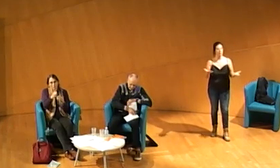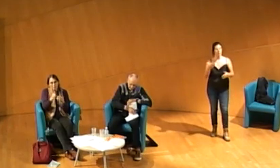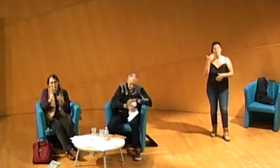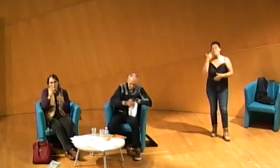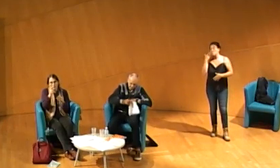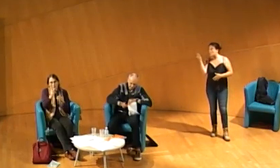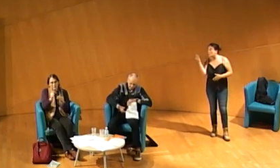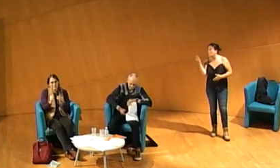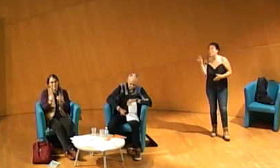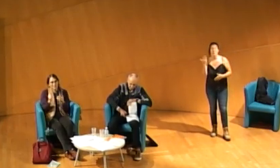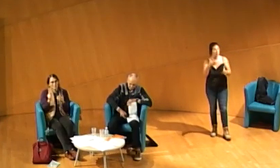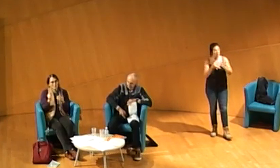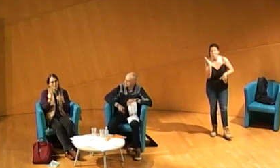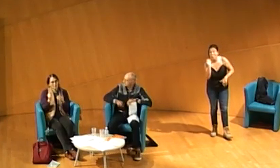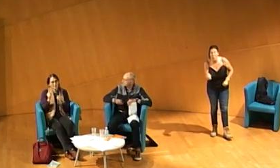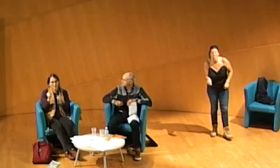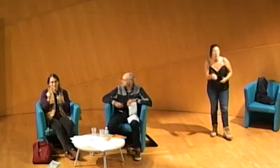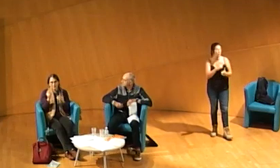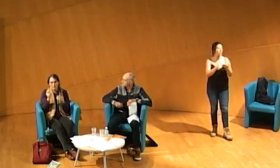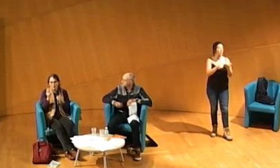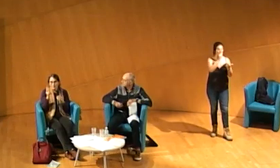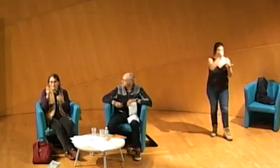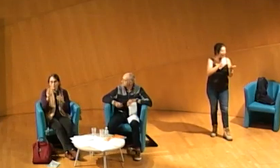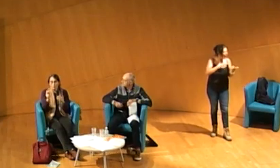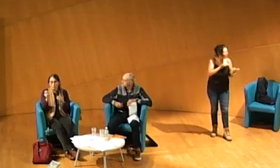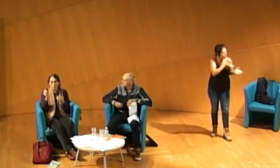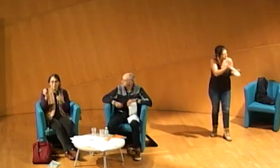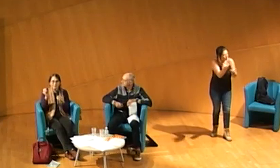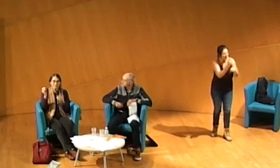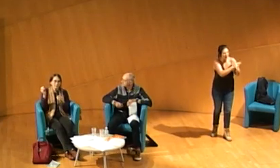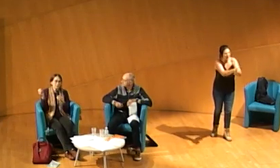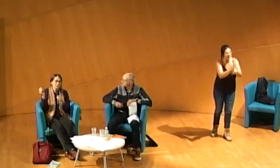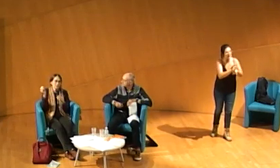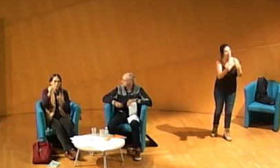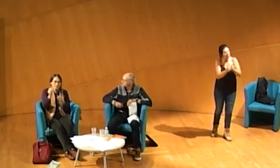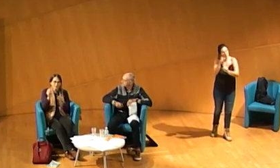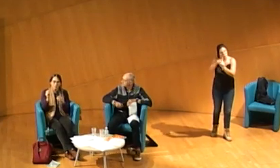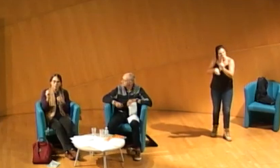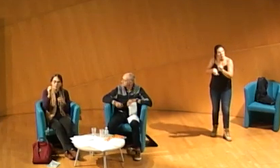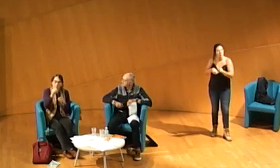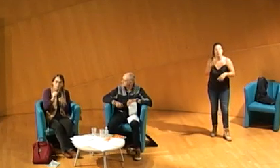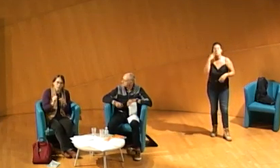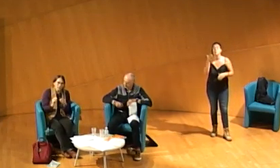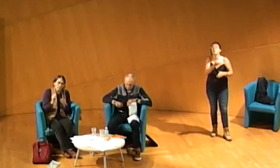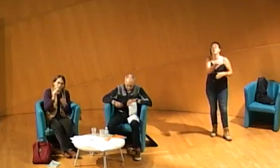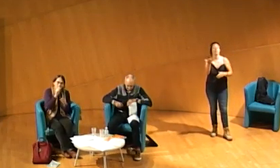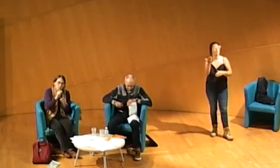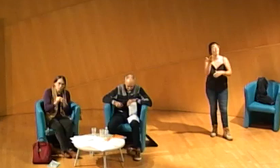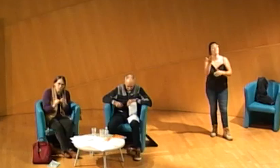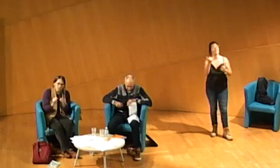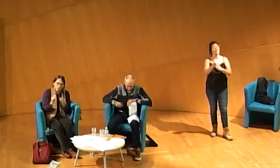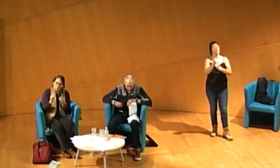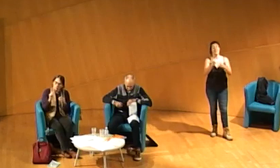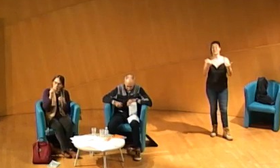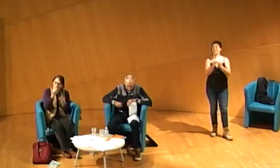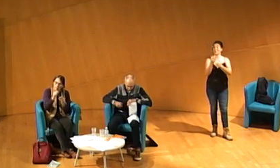qu'elle sort ? Est-ce qu'elle va visiter des musées parce qu'elle aime ça ? Est-ce que les Français qui payent des impôts, ils ne veulent pas payer un petit peu